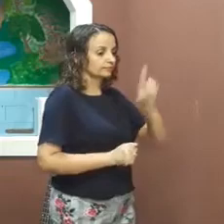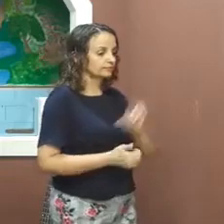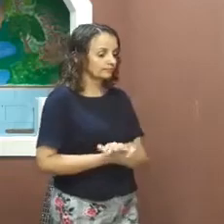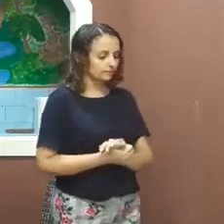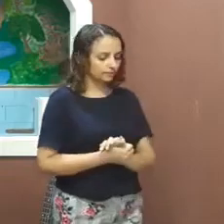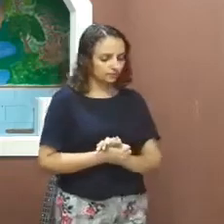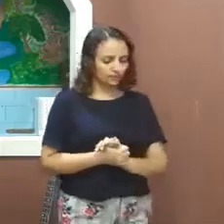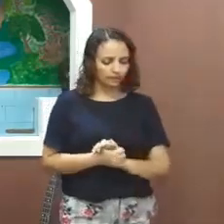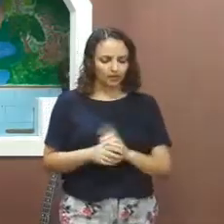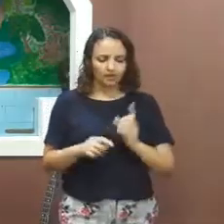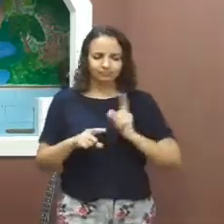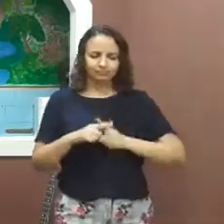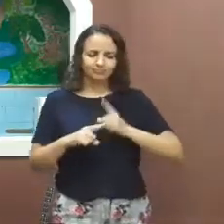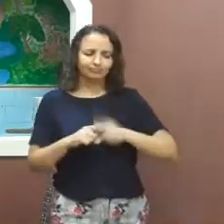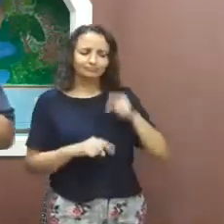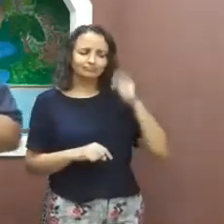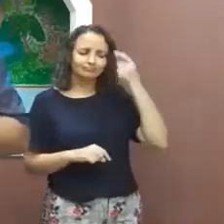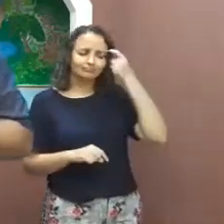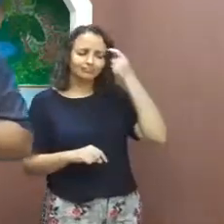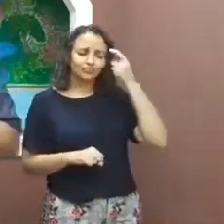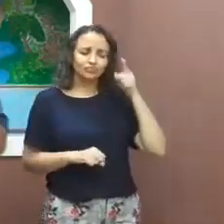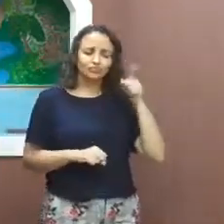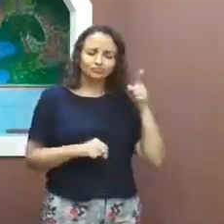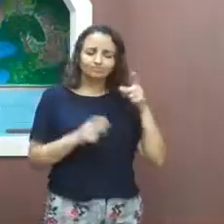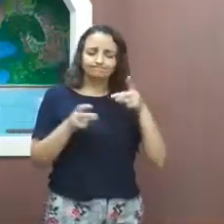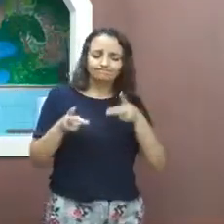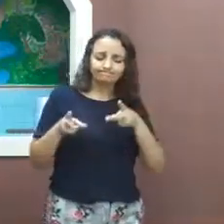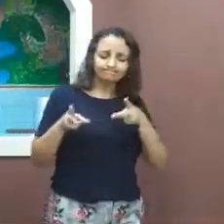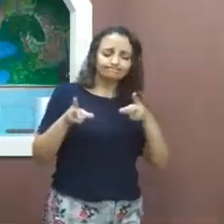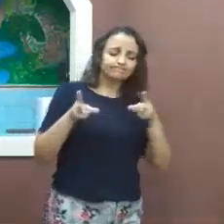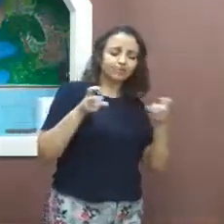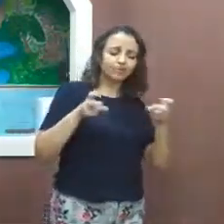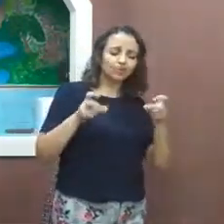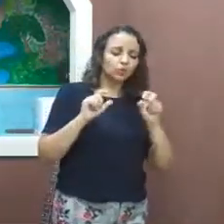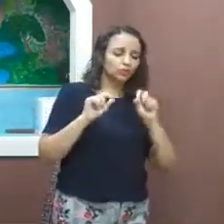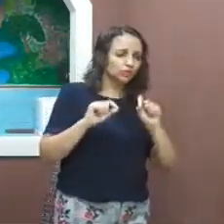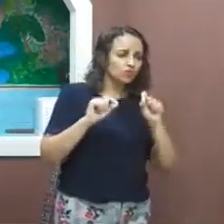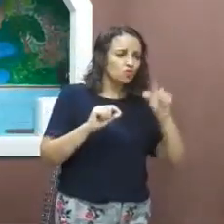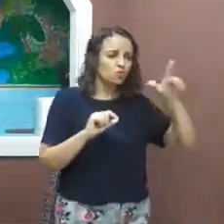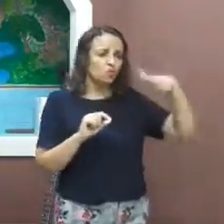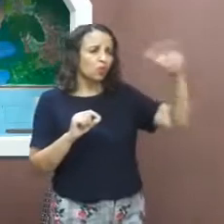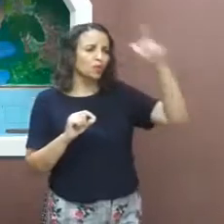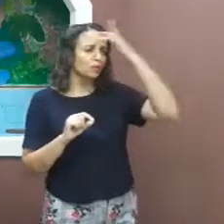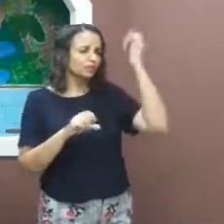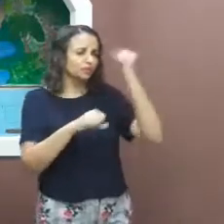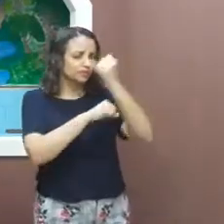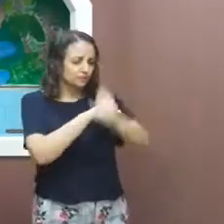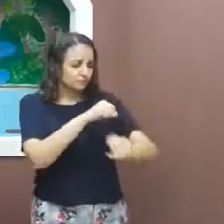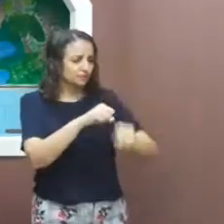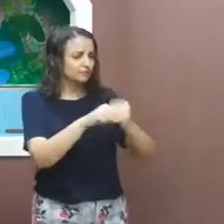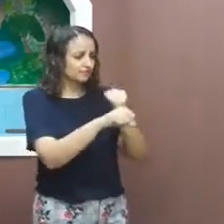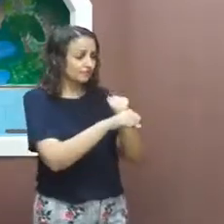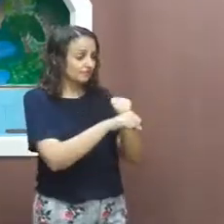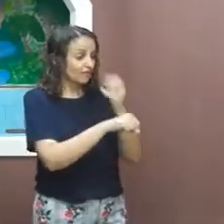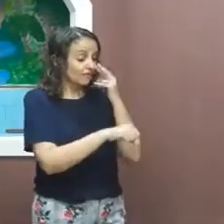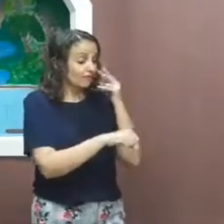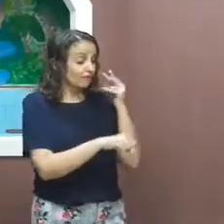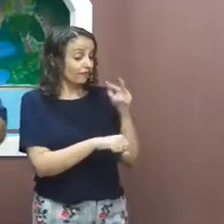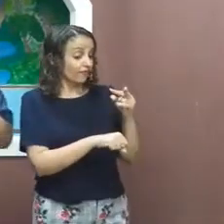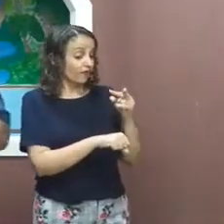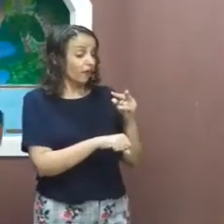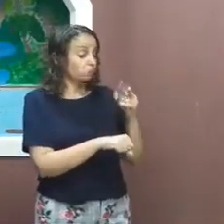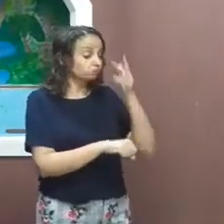Porque eu não sei se você percebeu, e eu acredito que você está aqui, ou aquele que está vendo pela internet, é uma pessoa que